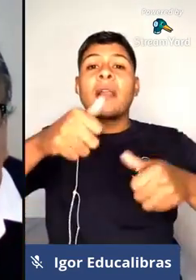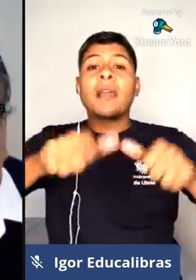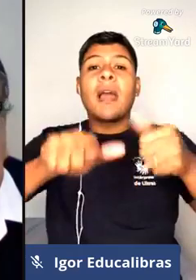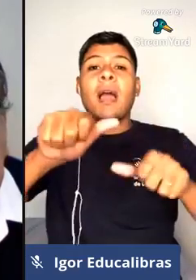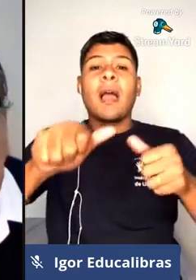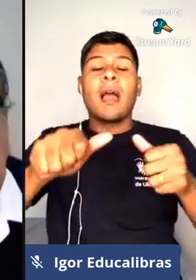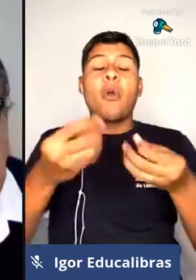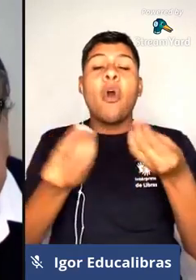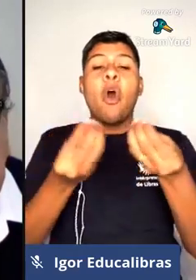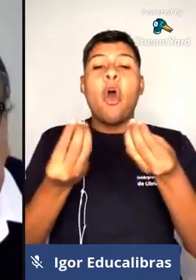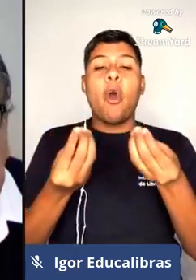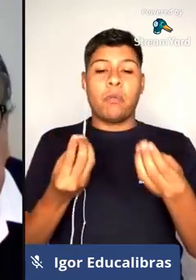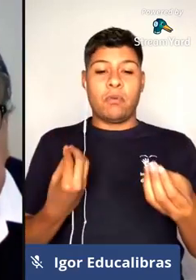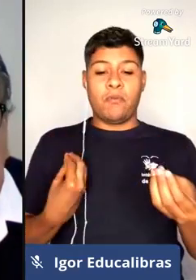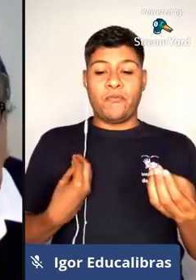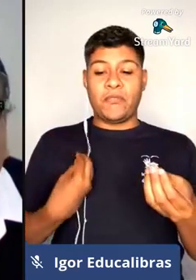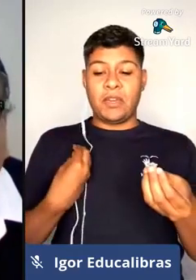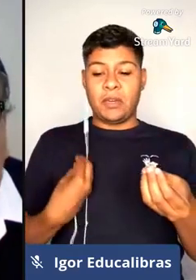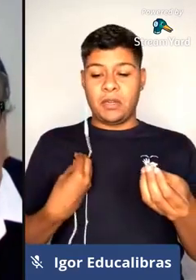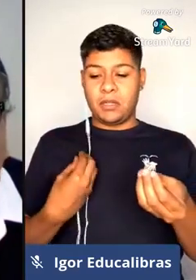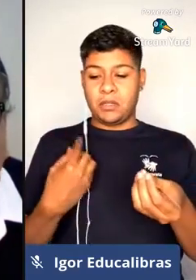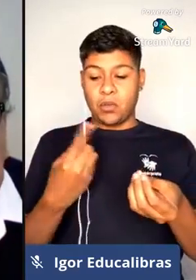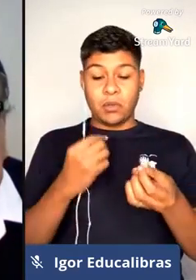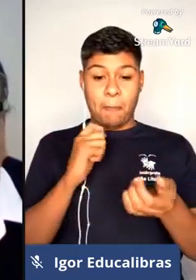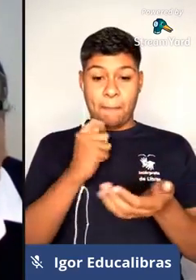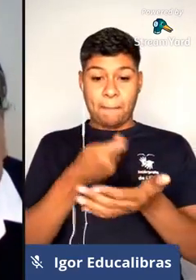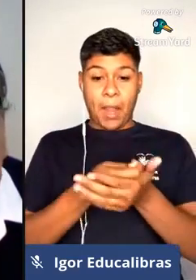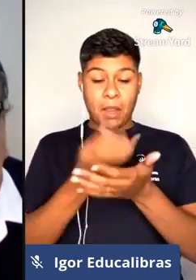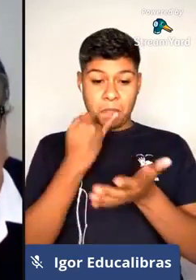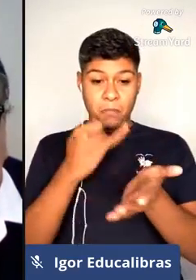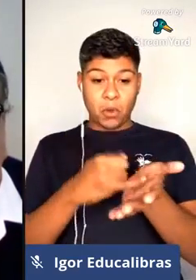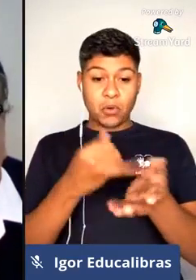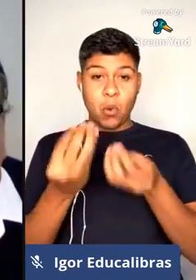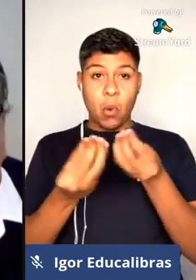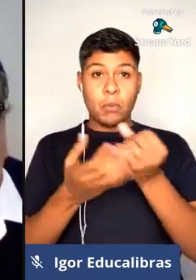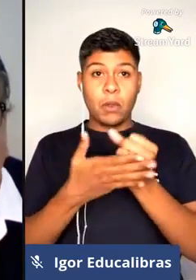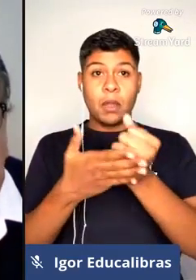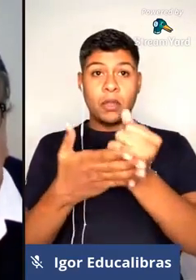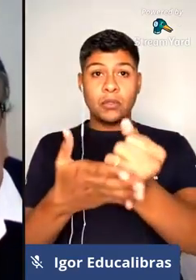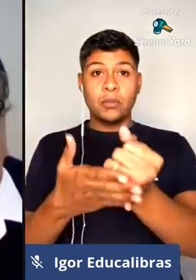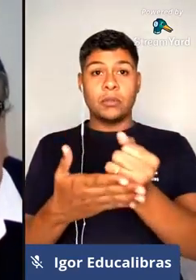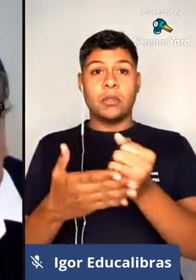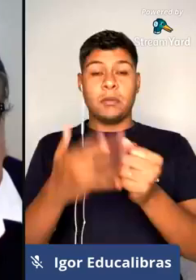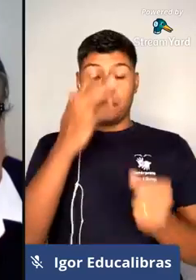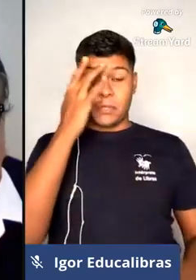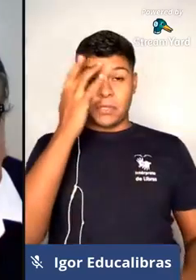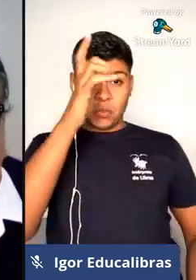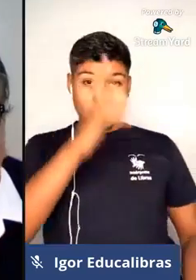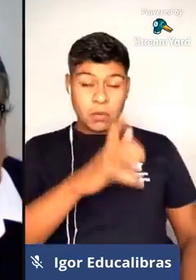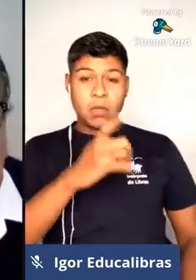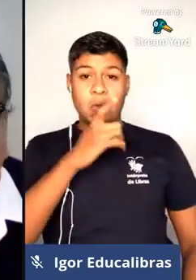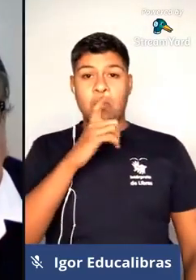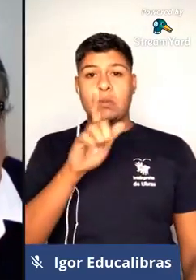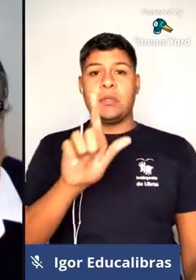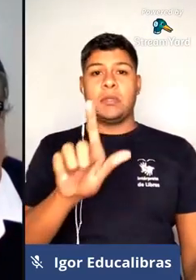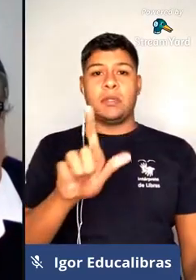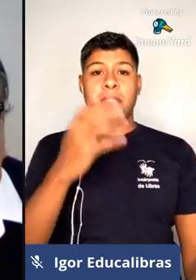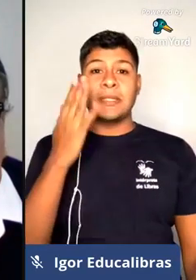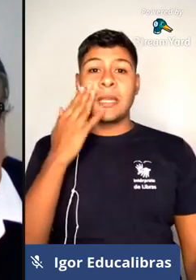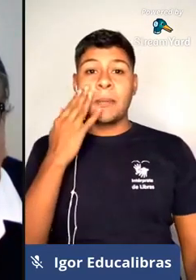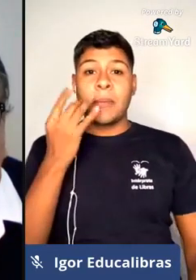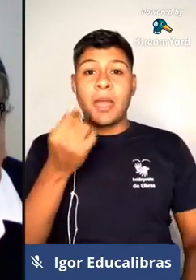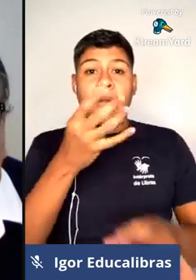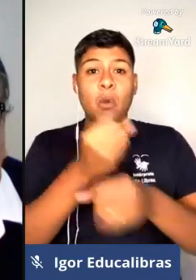para viver. E se somos contribuintes, quanto custa contribuir para alguém ganhar? E economia